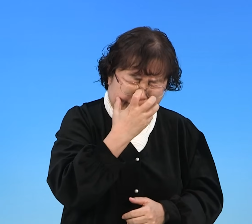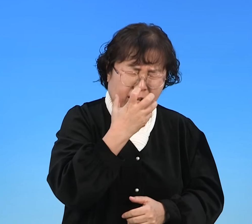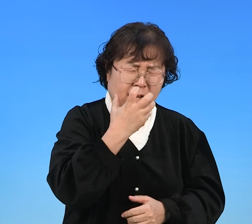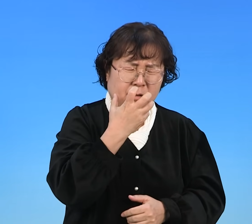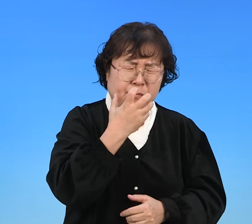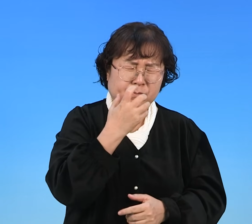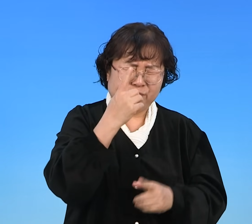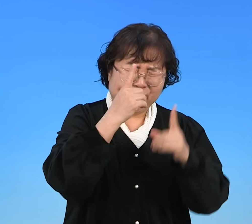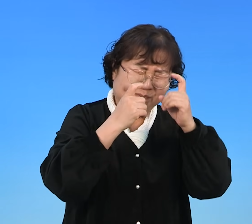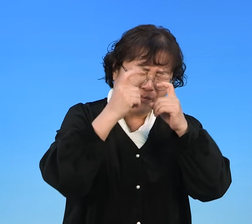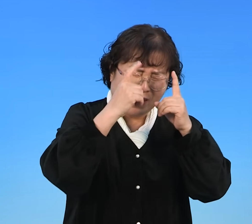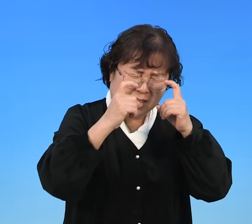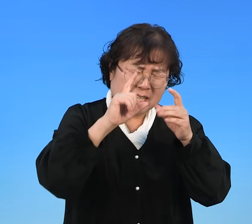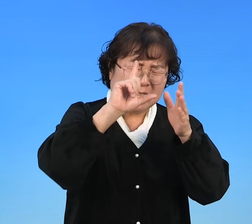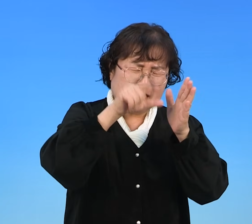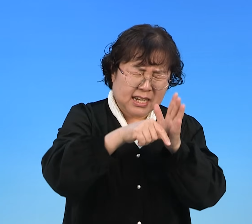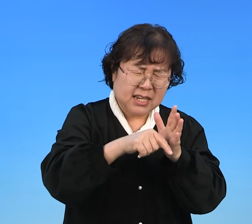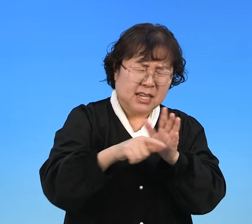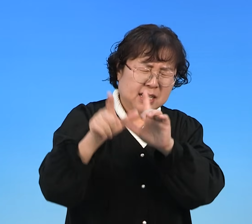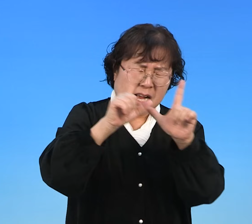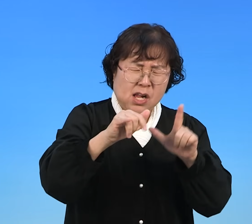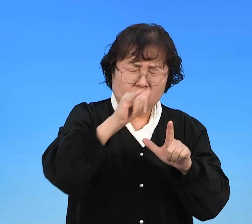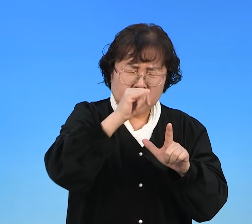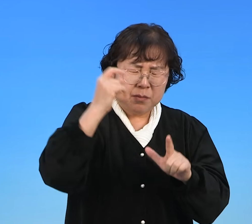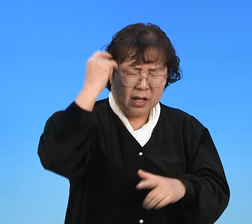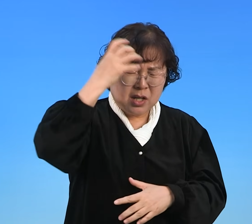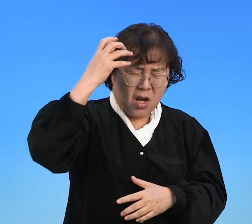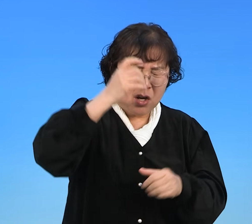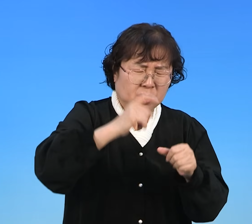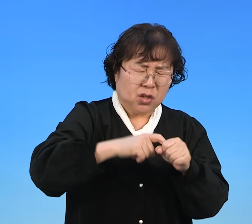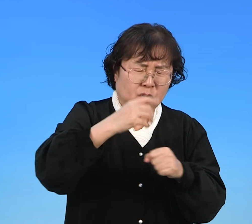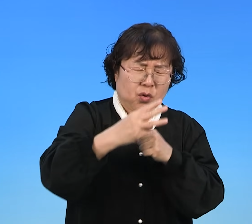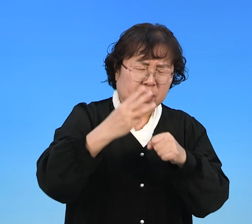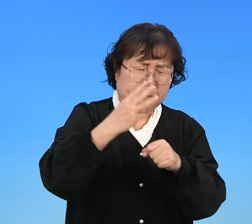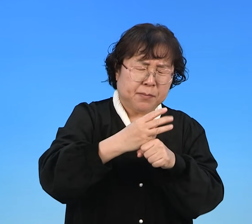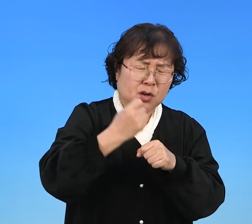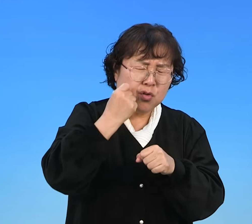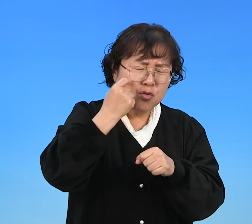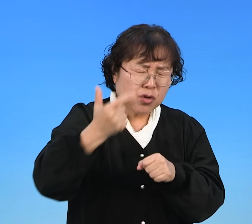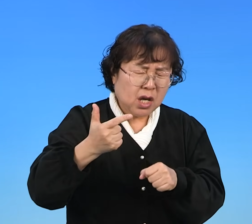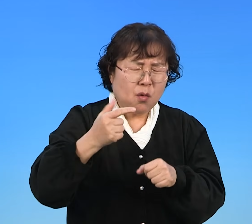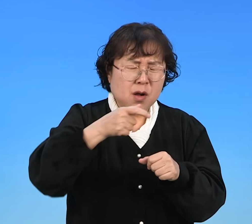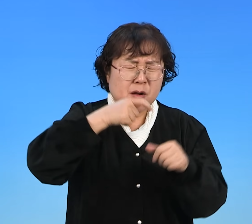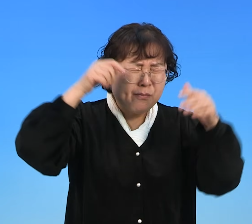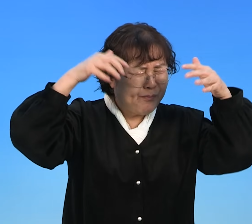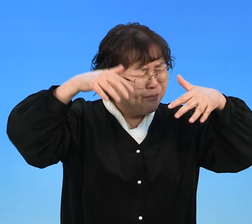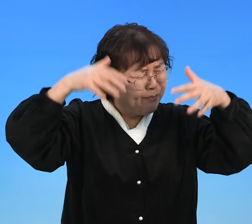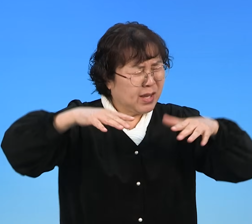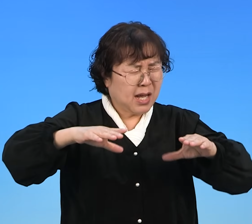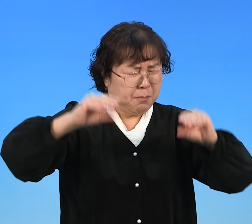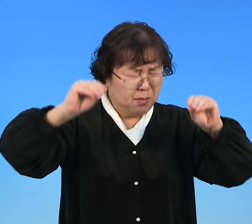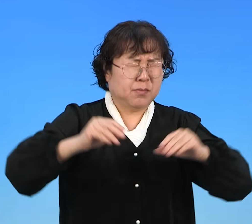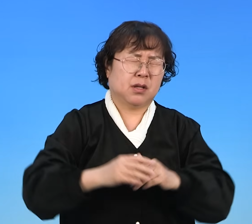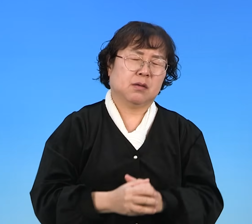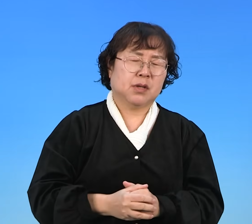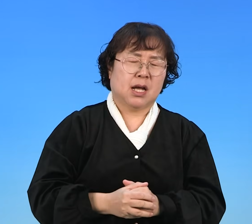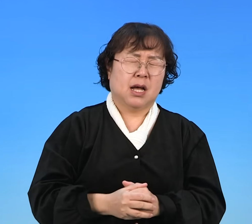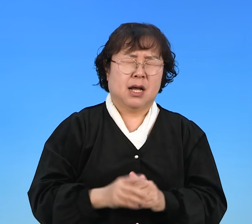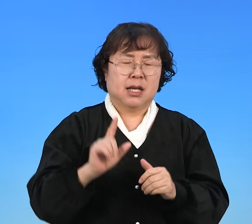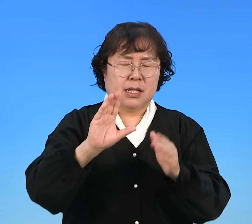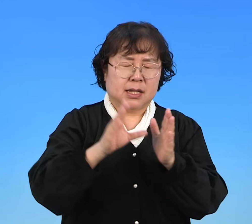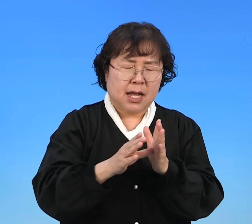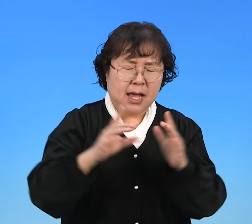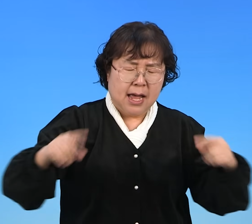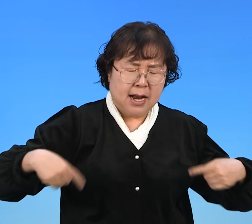있습니다. 영적으로 3년 6개월 아버지 비가 내리지 않습니다. 이럴 때 하나님, 엘리사에게